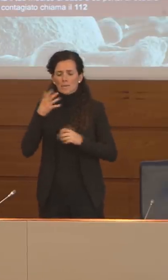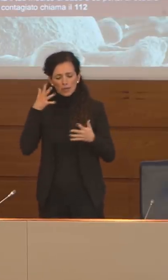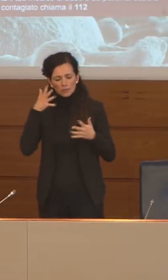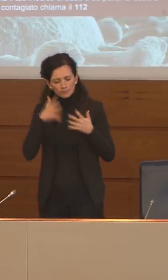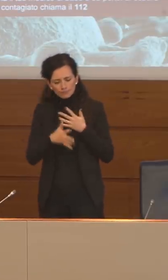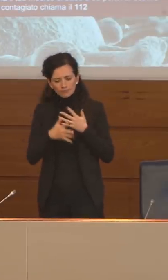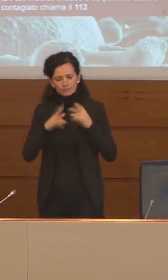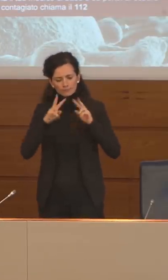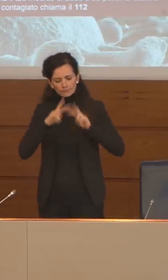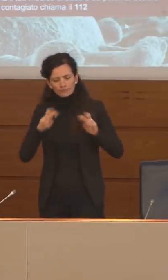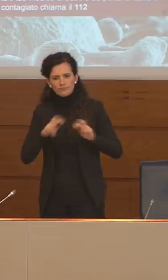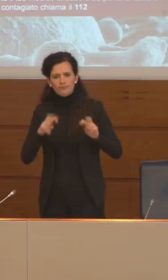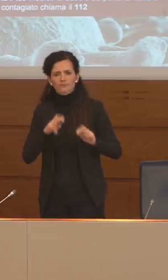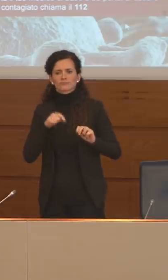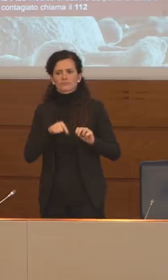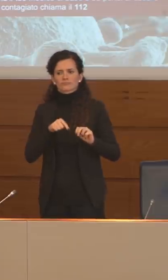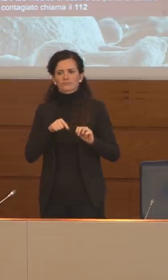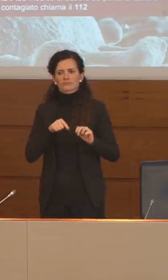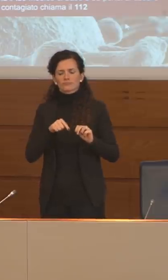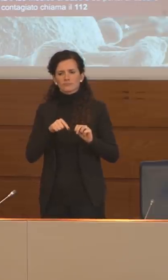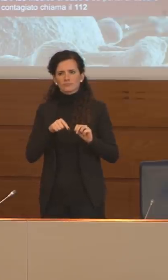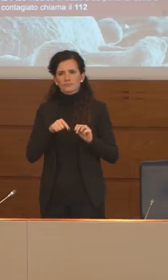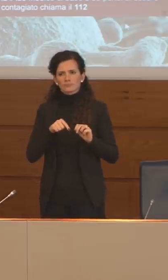anche per poi